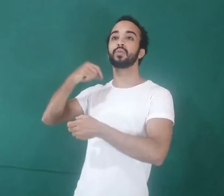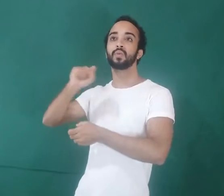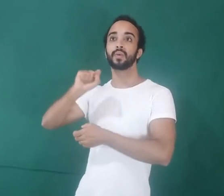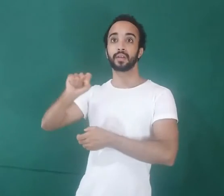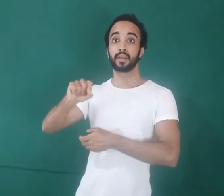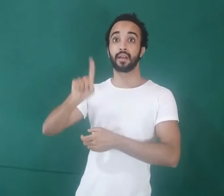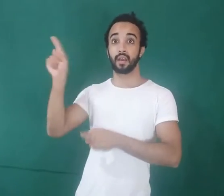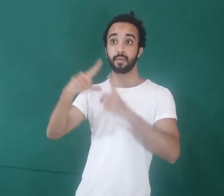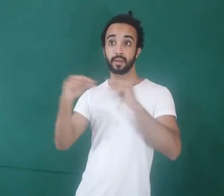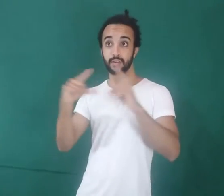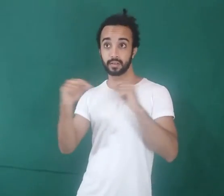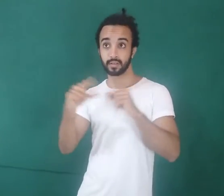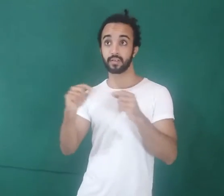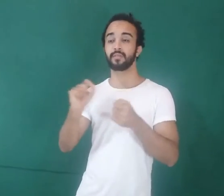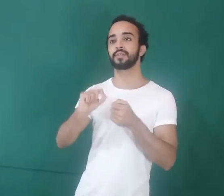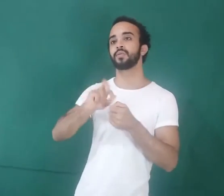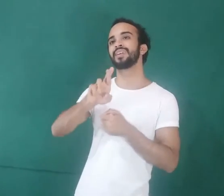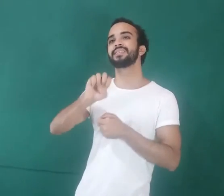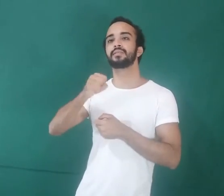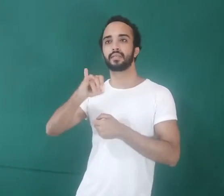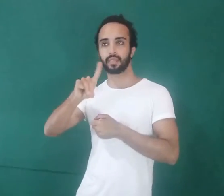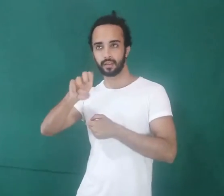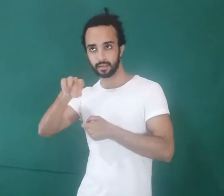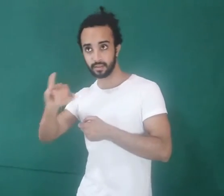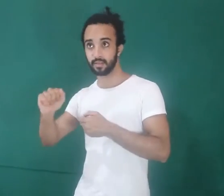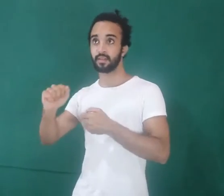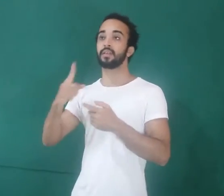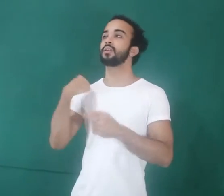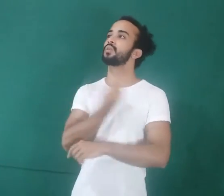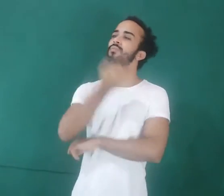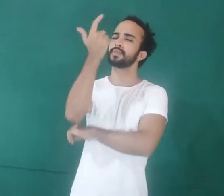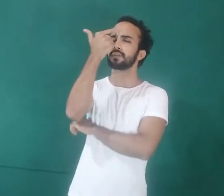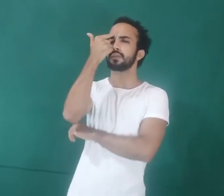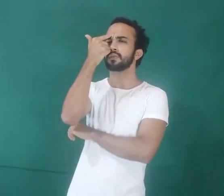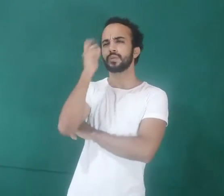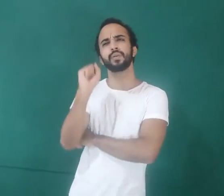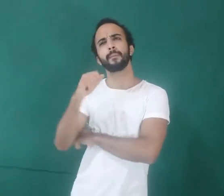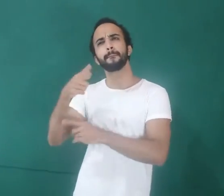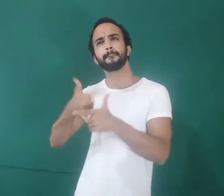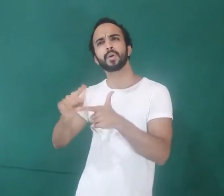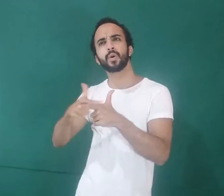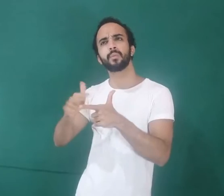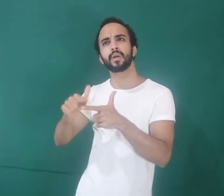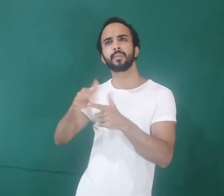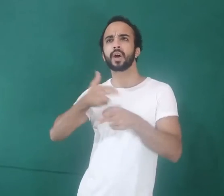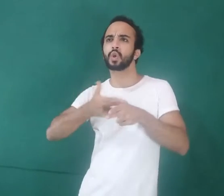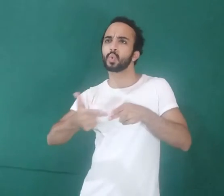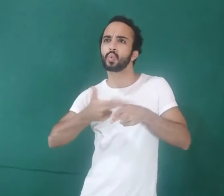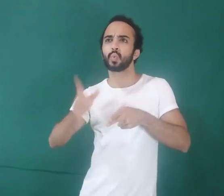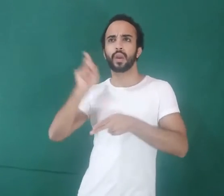tinha nu, e a gente estava pensando assim, será que vai dar um problema nu? Gente, há 10 anos atrás, na arte contemporânea, ninguém